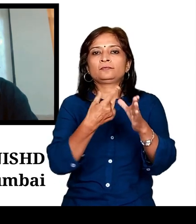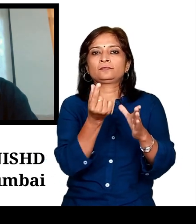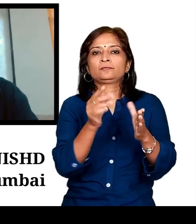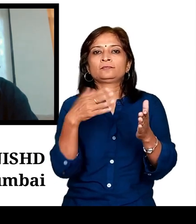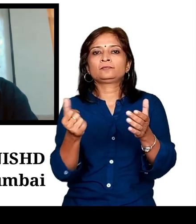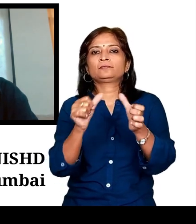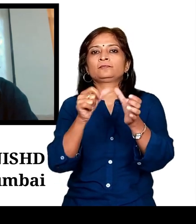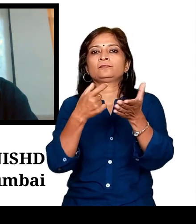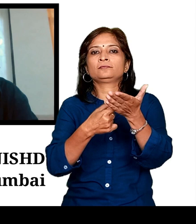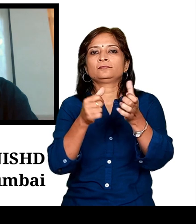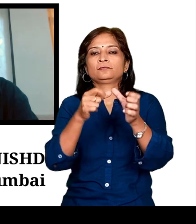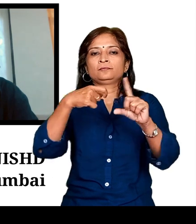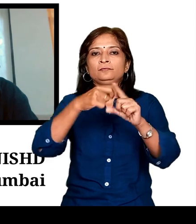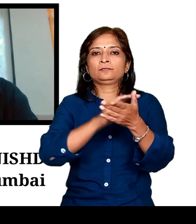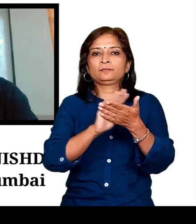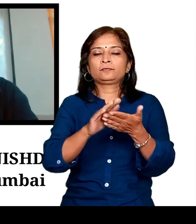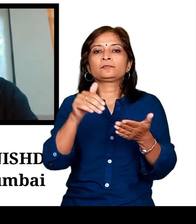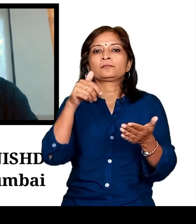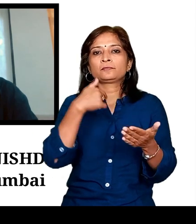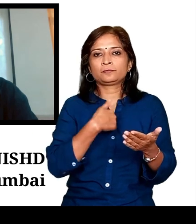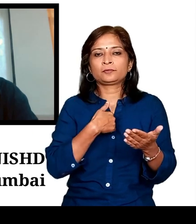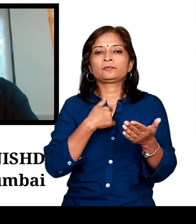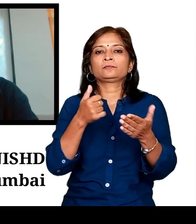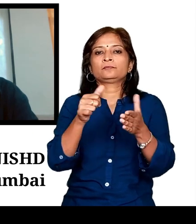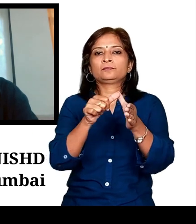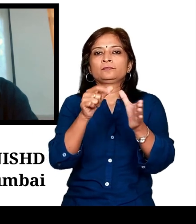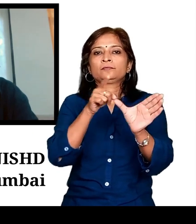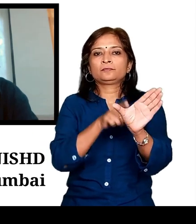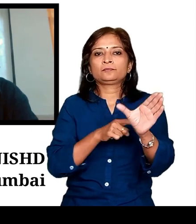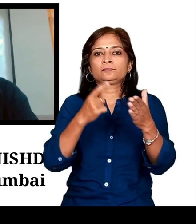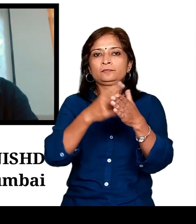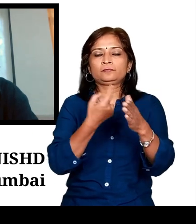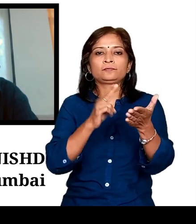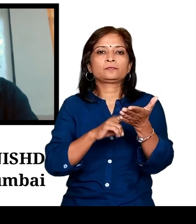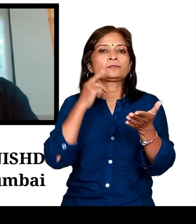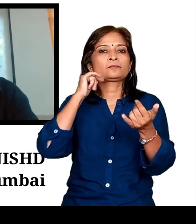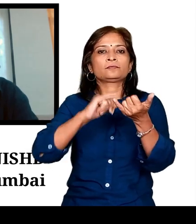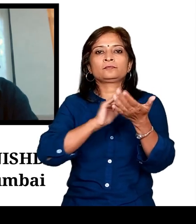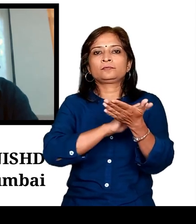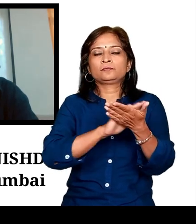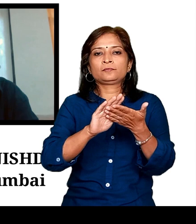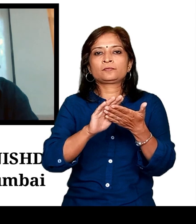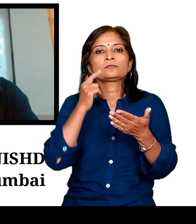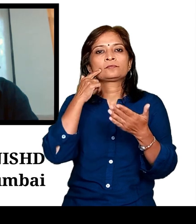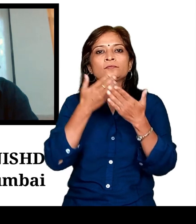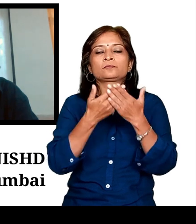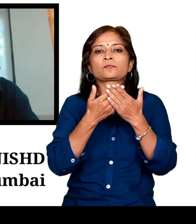ऑफिशिएटिंग अली यावर जंग नेशनल इंस्टीट्यूट ऑफ स्पीच एंड हियरिंग डिसेबिलिटी। दिस इज